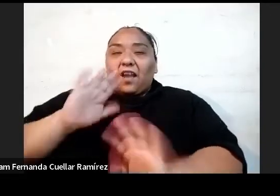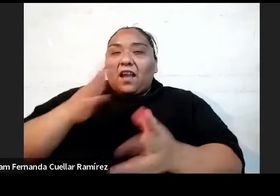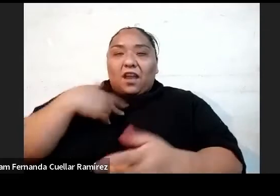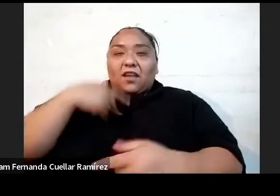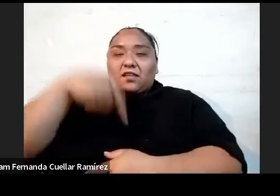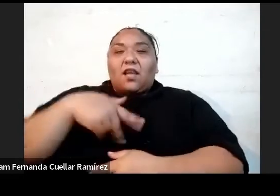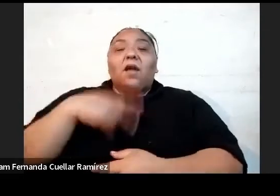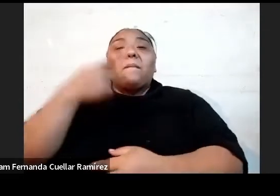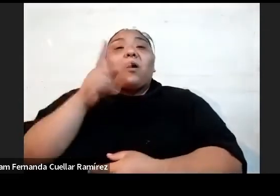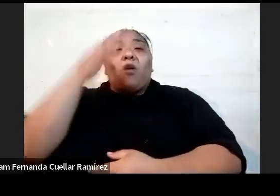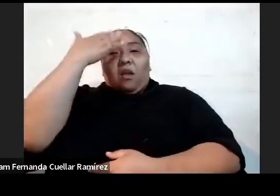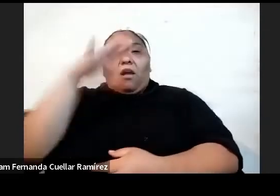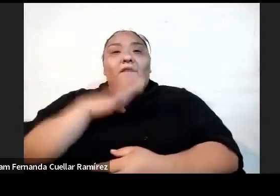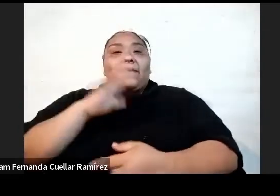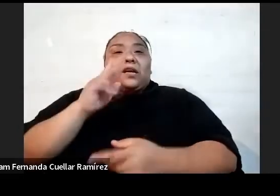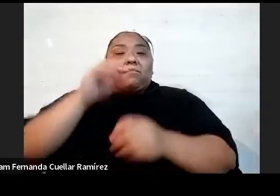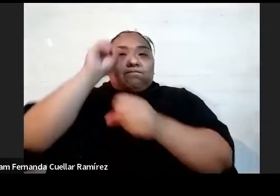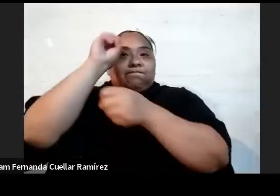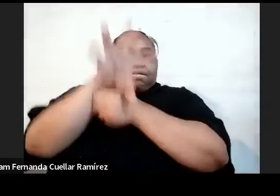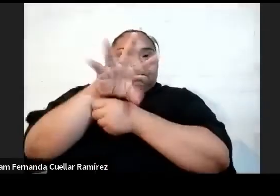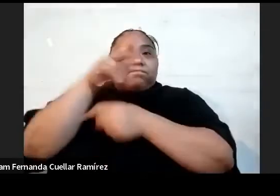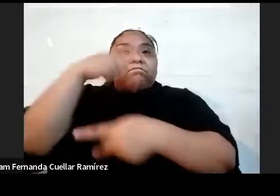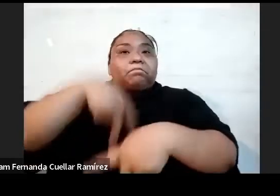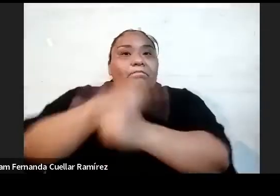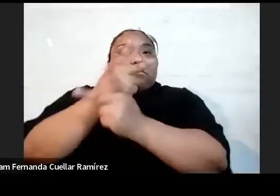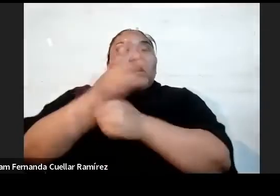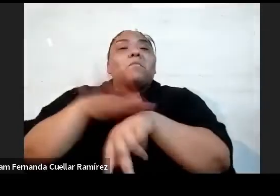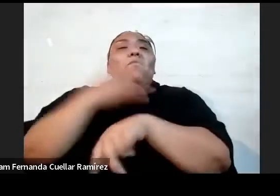veces nos rebasan un poquito.